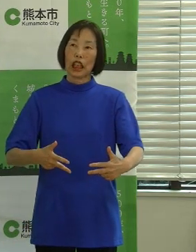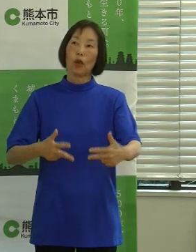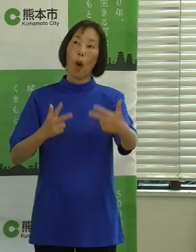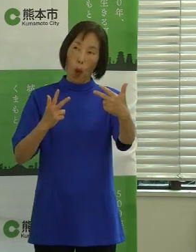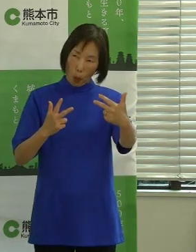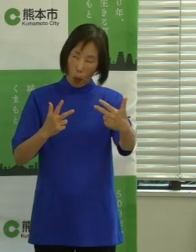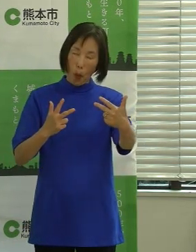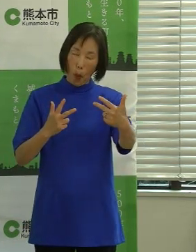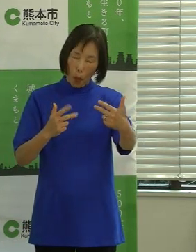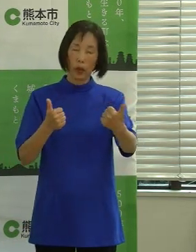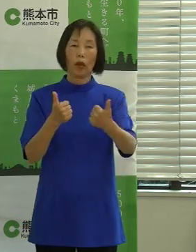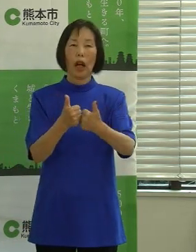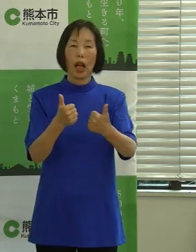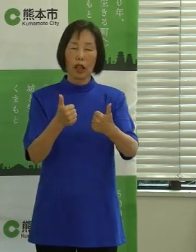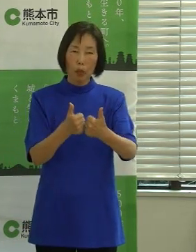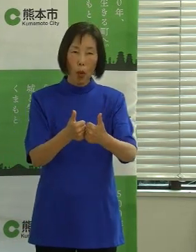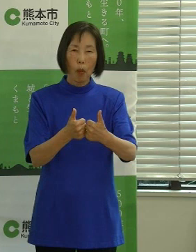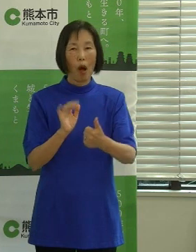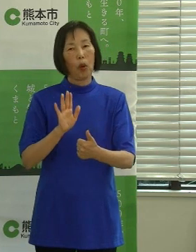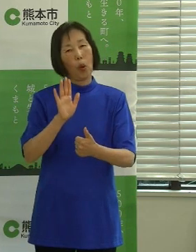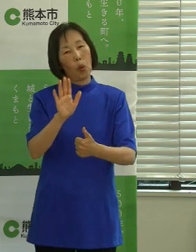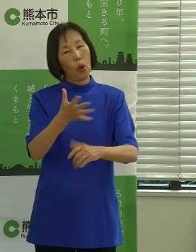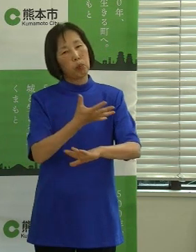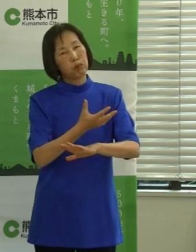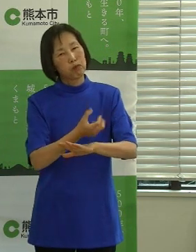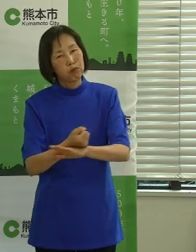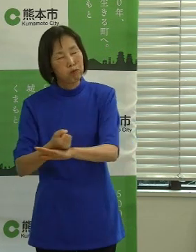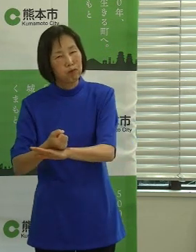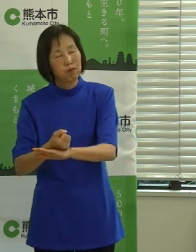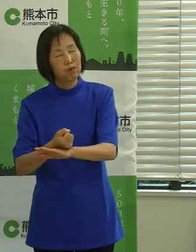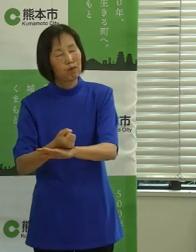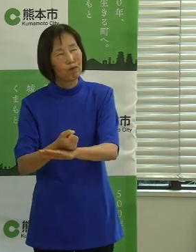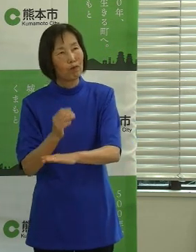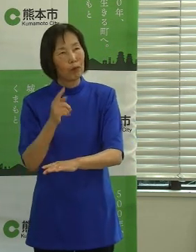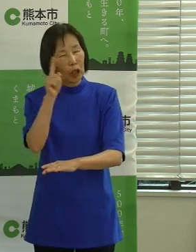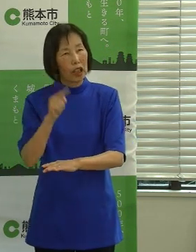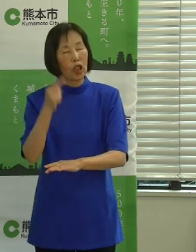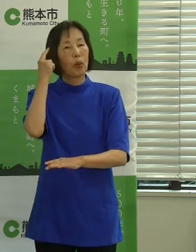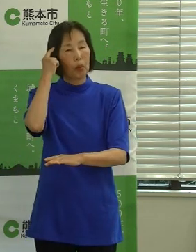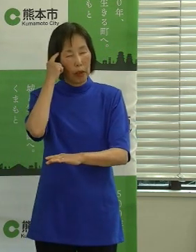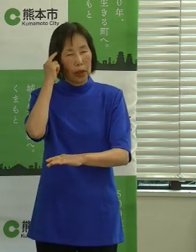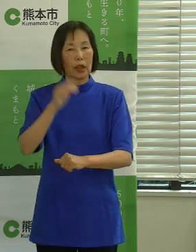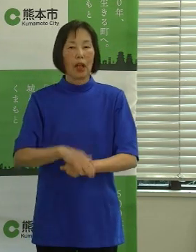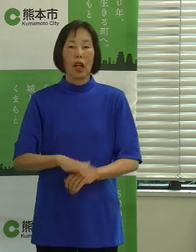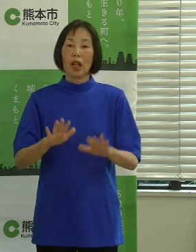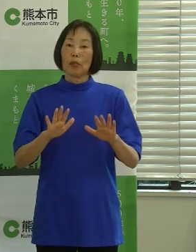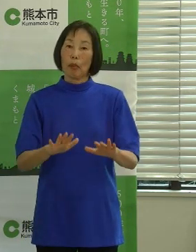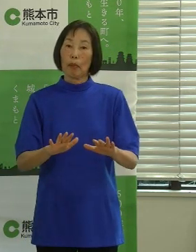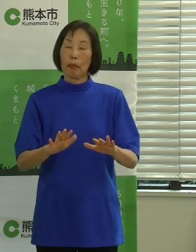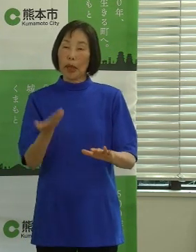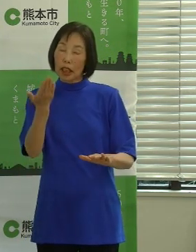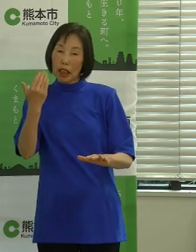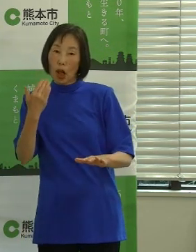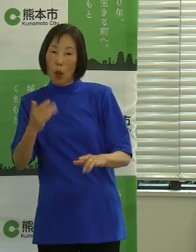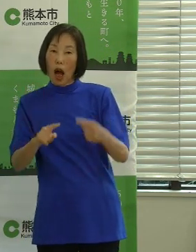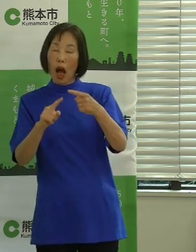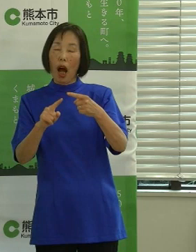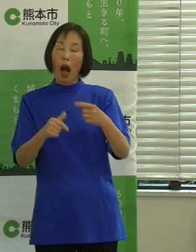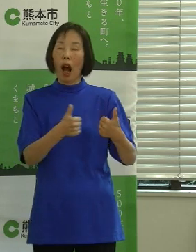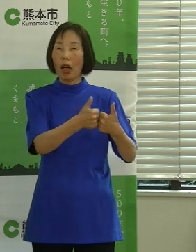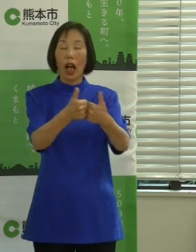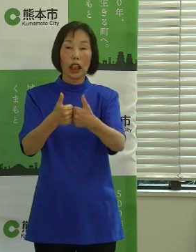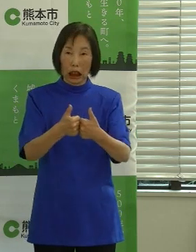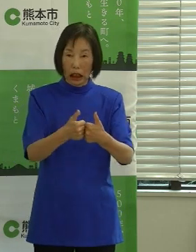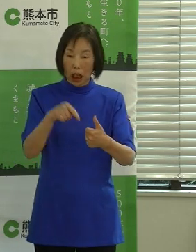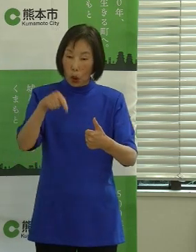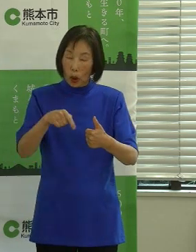ものもですね、今後定着していくんではないかと。で以前は例えば町議であるとかこの本部会議もほとんどのメンバ